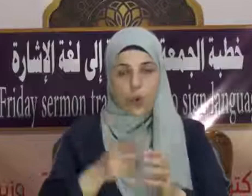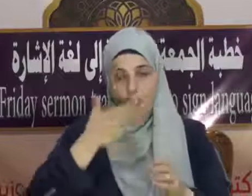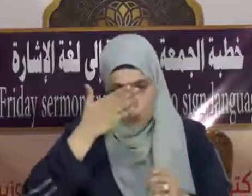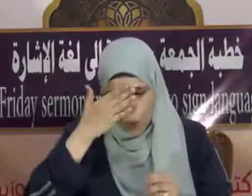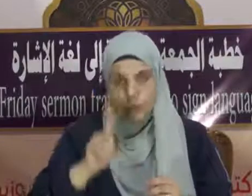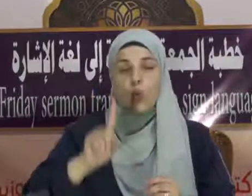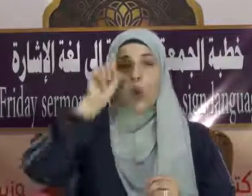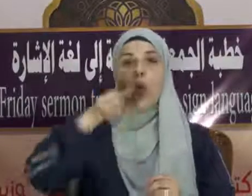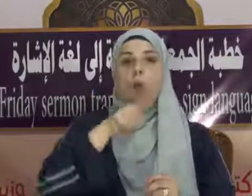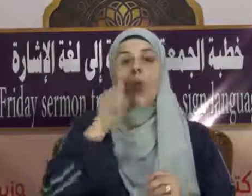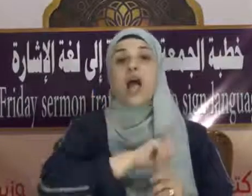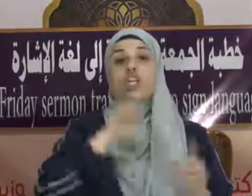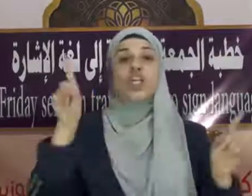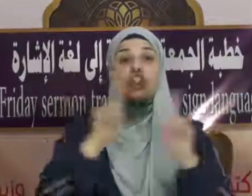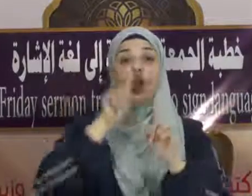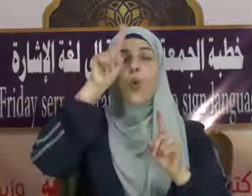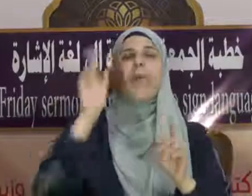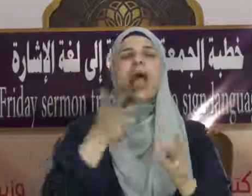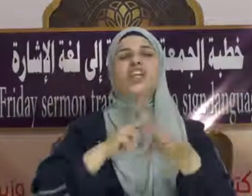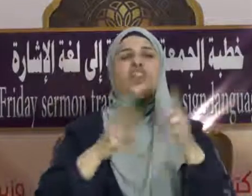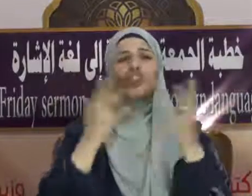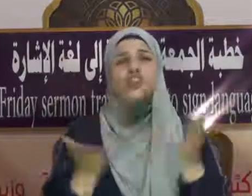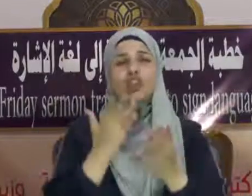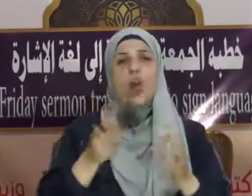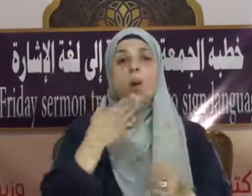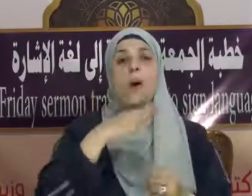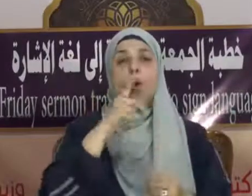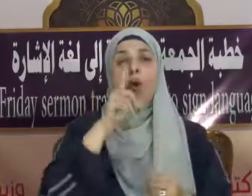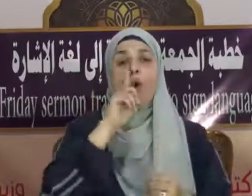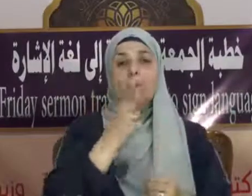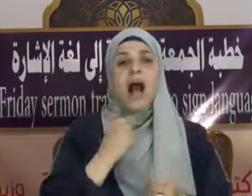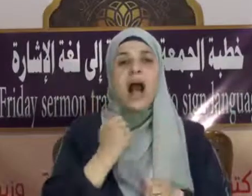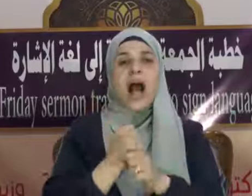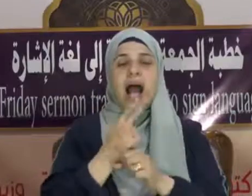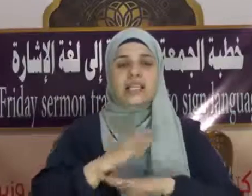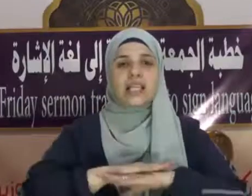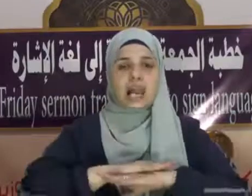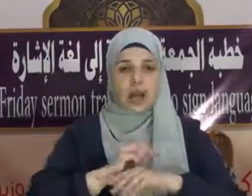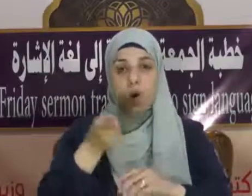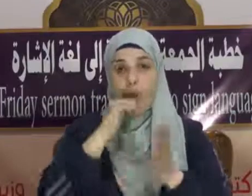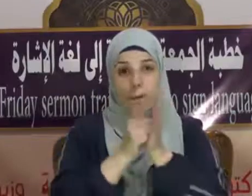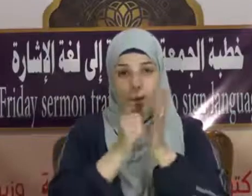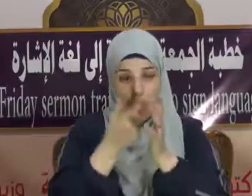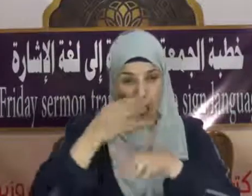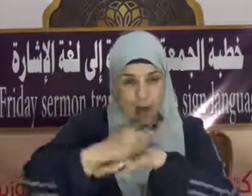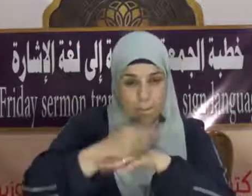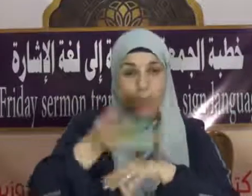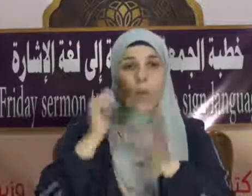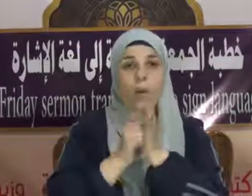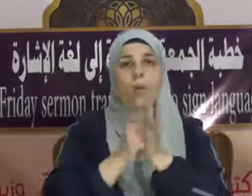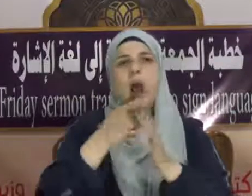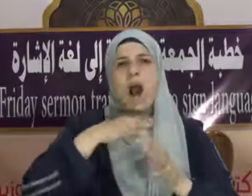واعبدوا الله ولا تشركوا به شيئا وبالوالدين إحسانا وبذي القربى